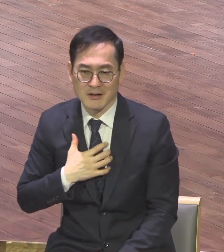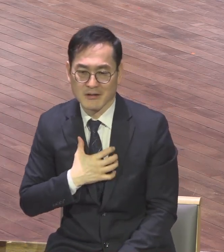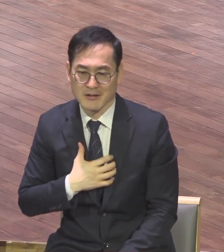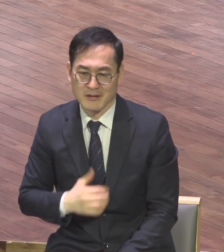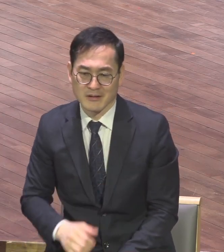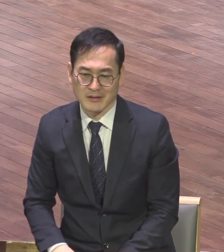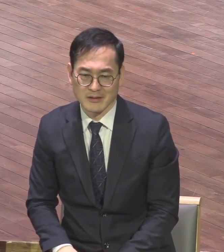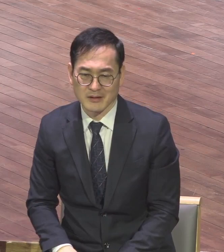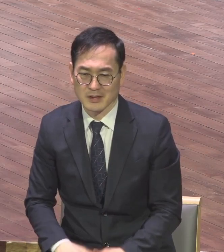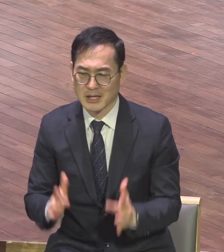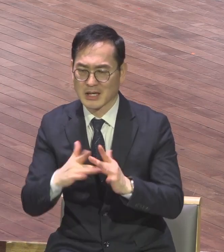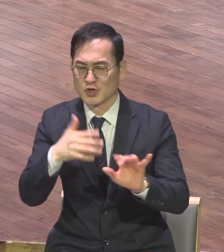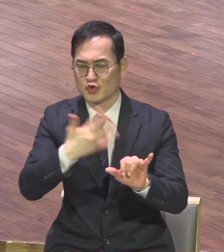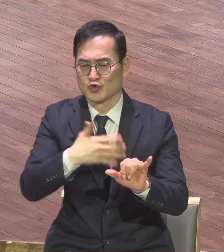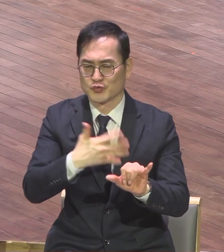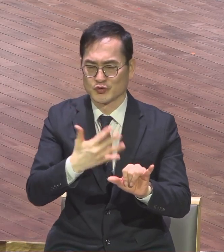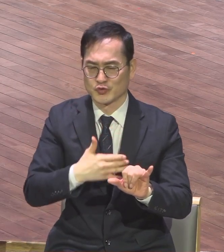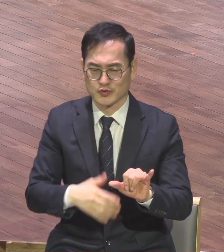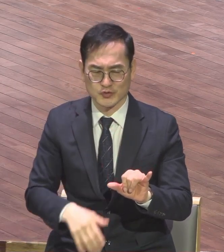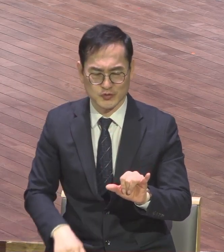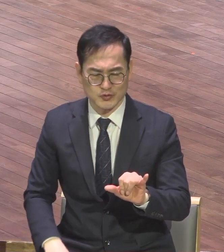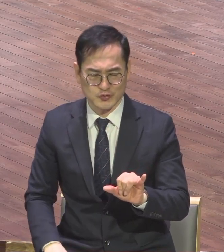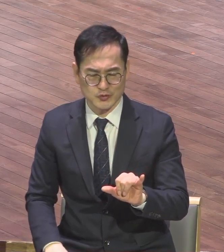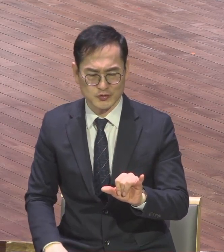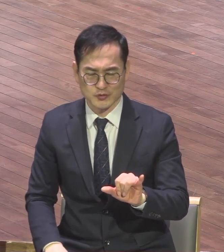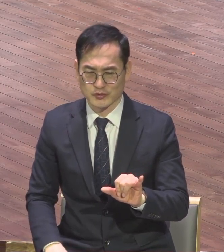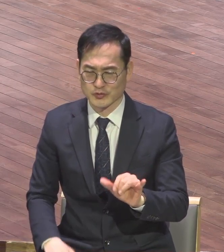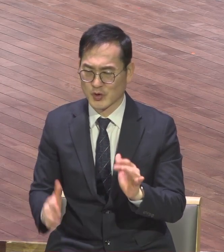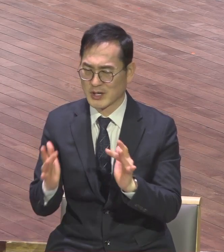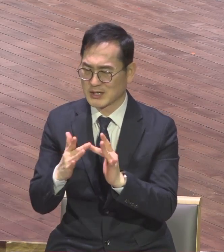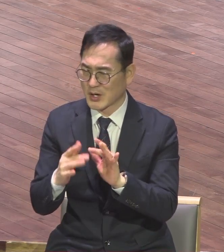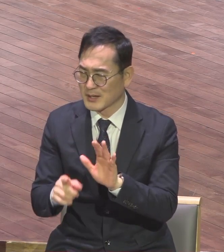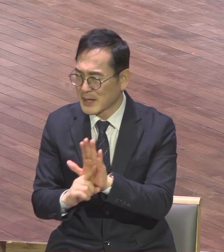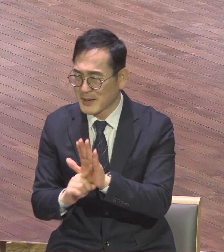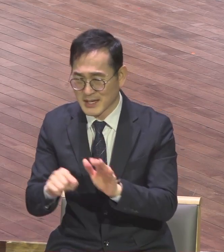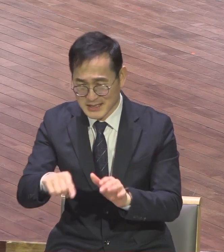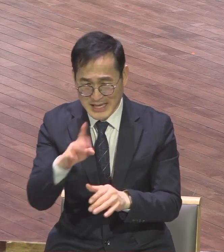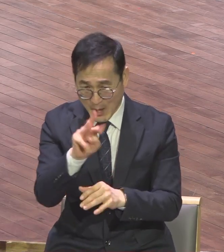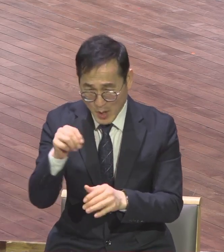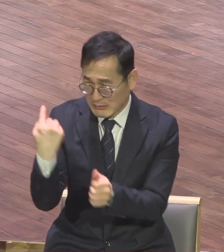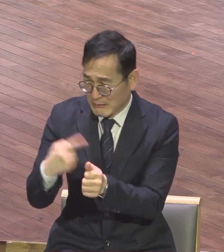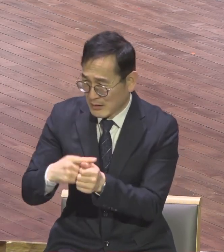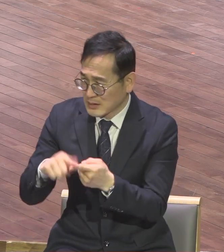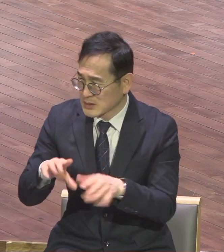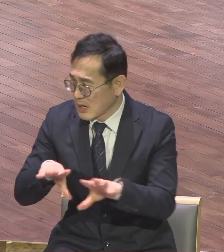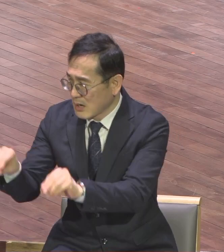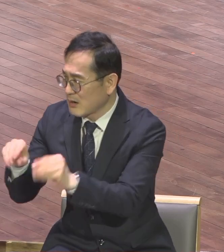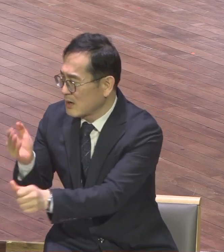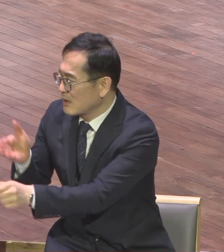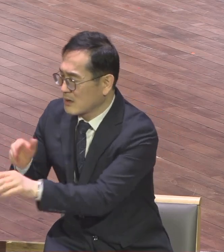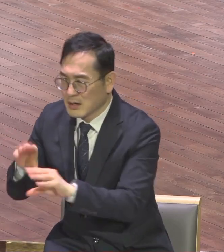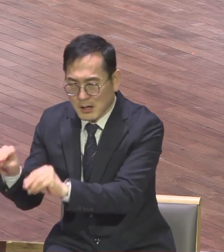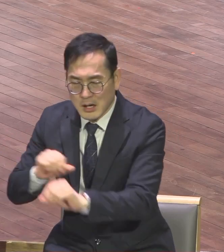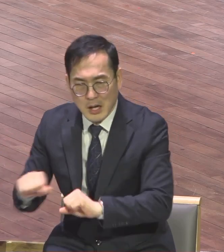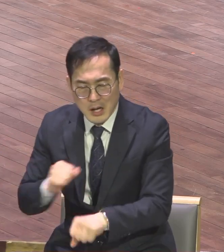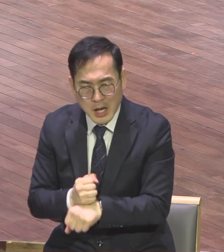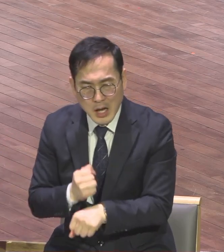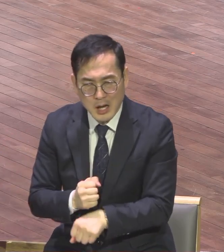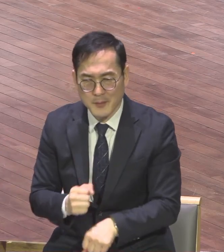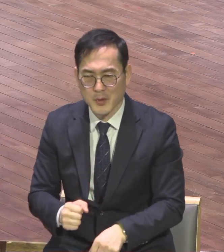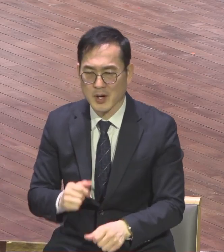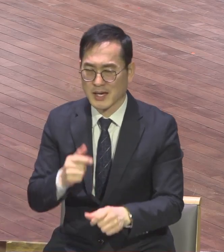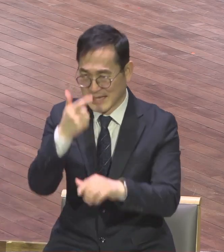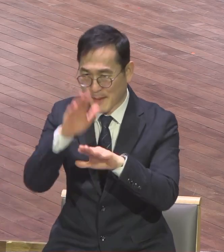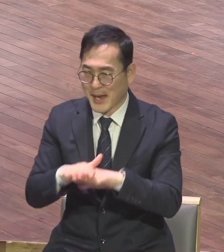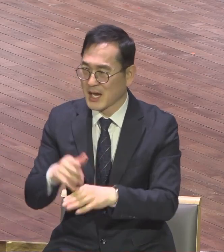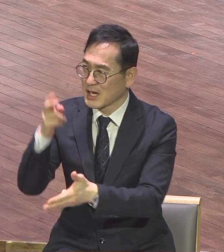그래서 혼자 유튜브 채널을 없애야 되나, 이거 댓글을 막아야 되나 막 혼자서 막. 예원교회 청년에서 방침 어기고 예배 강행